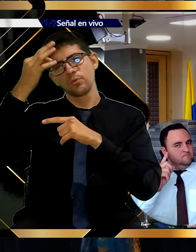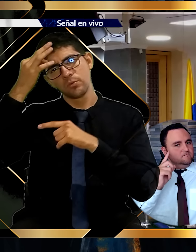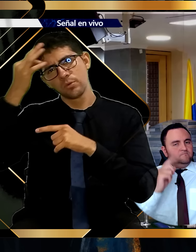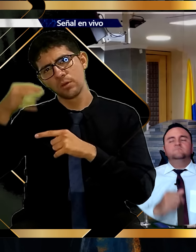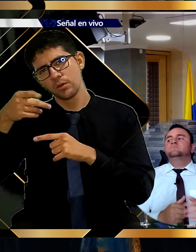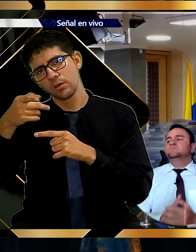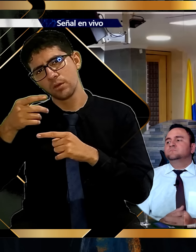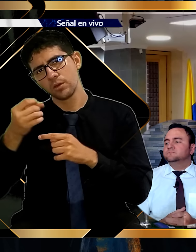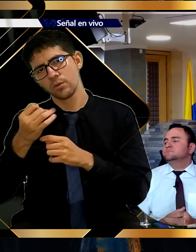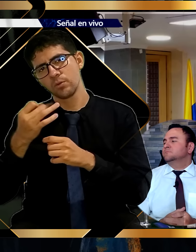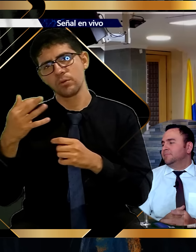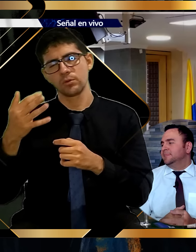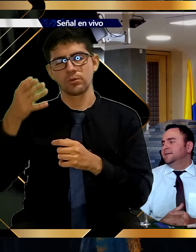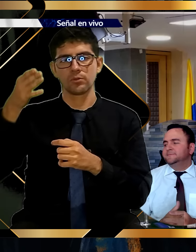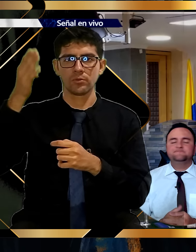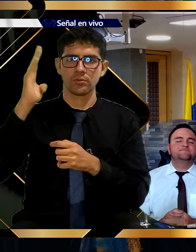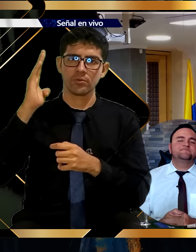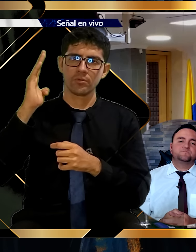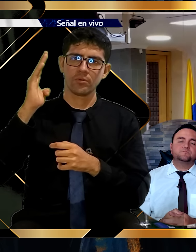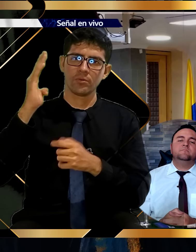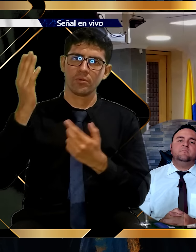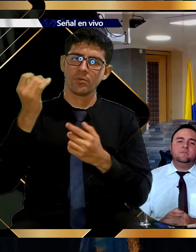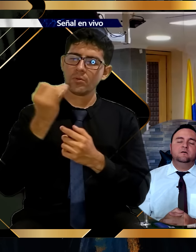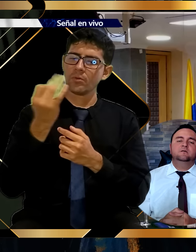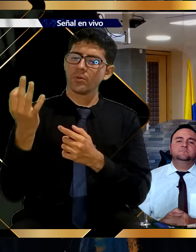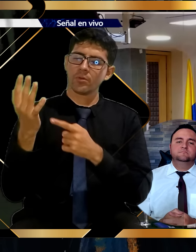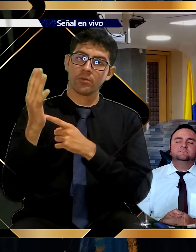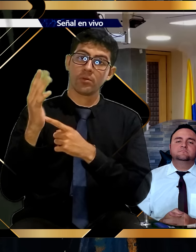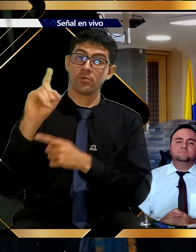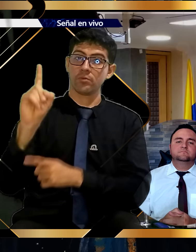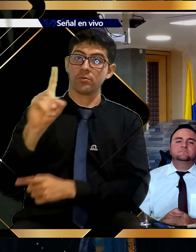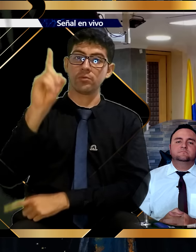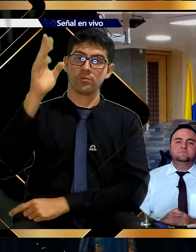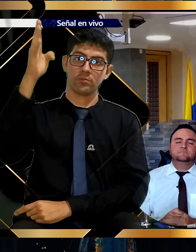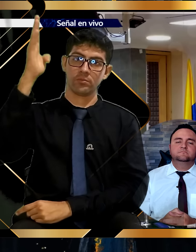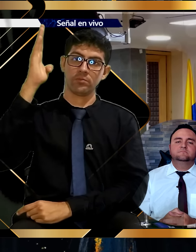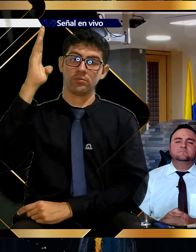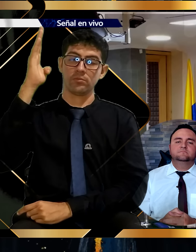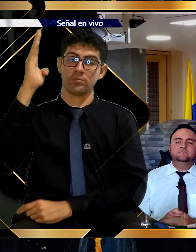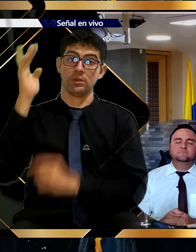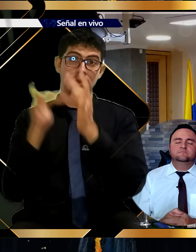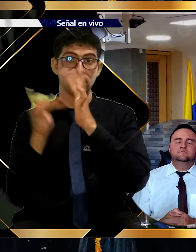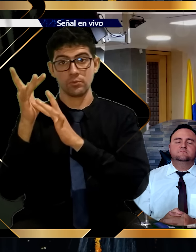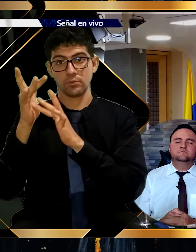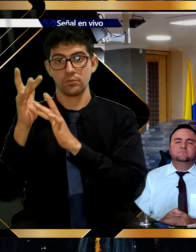Entonces, ¿quién es ese Dios? ¿Quién? Oiga, pero dígalo con seguridad.